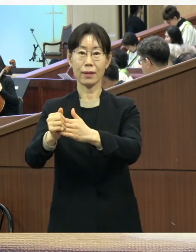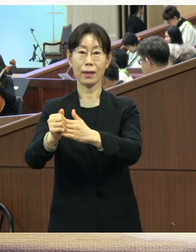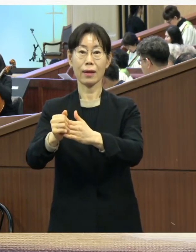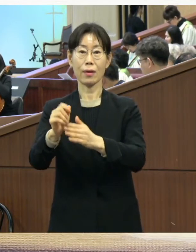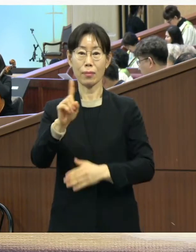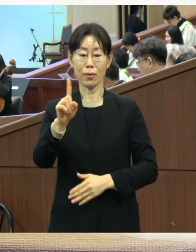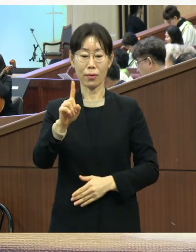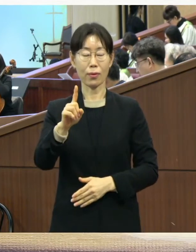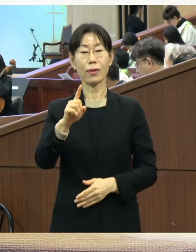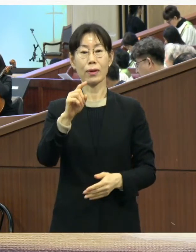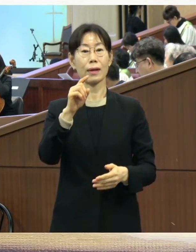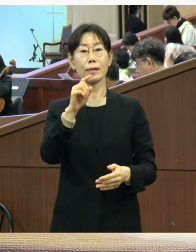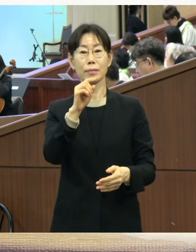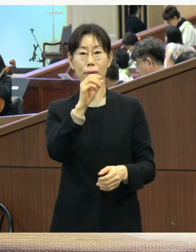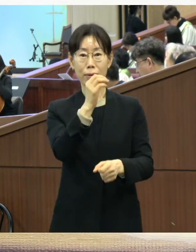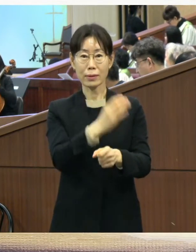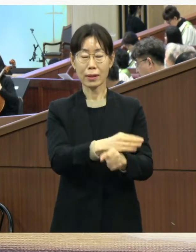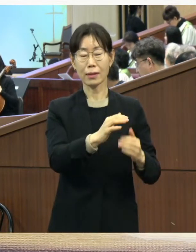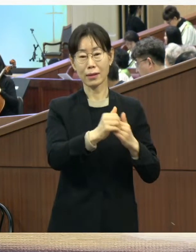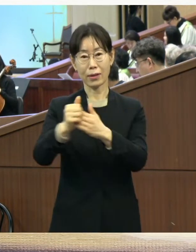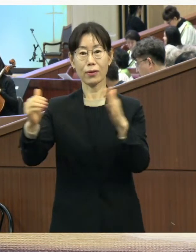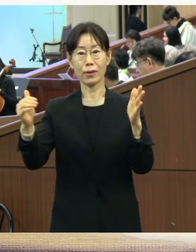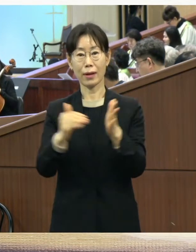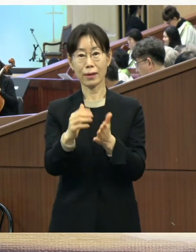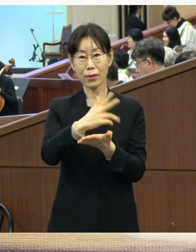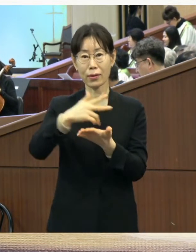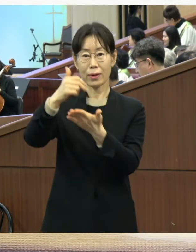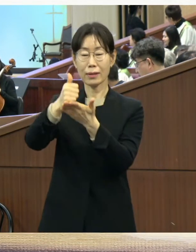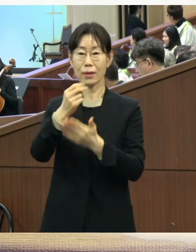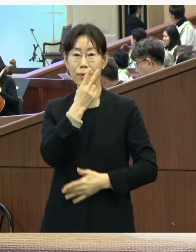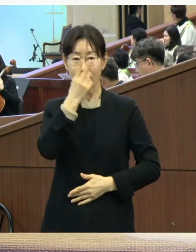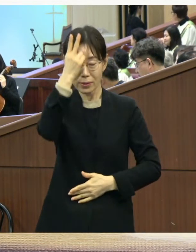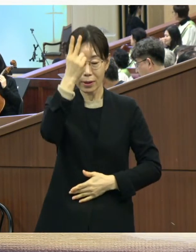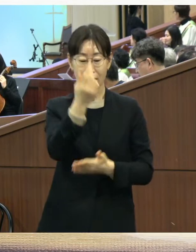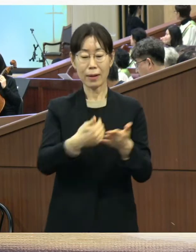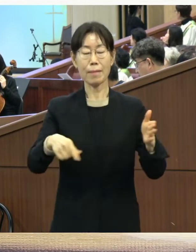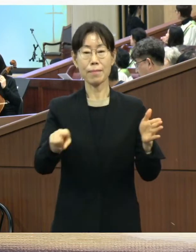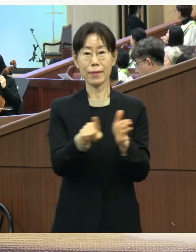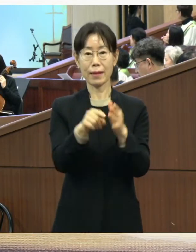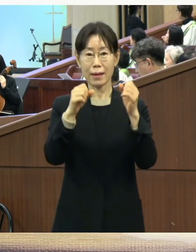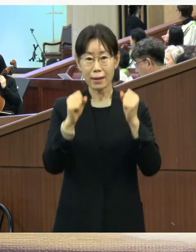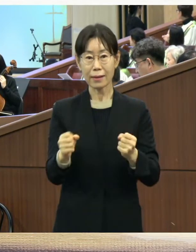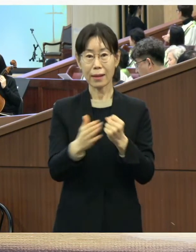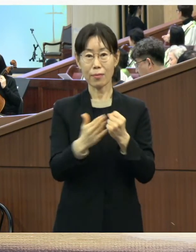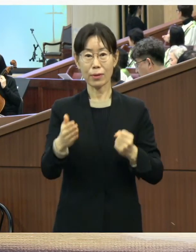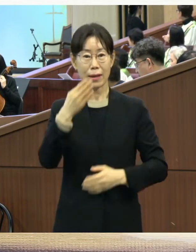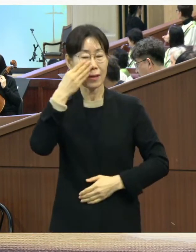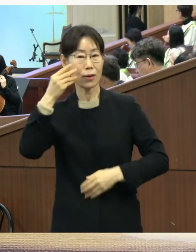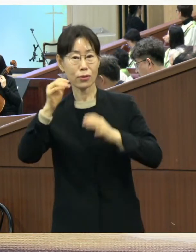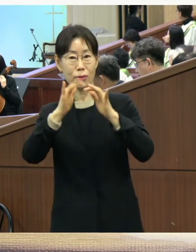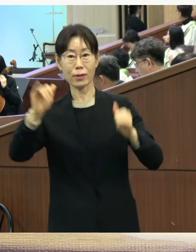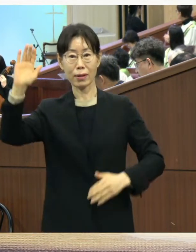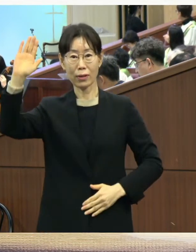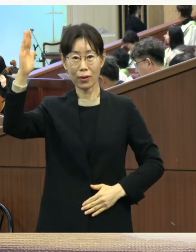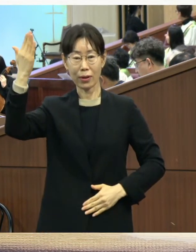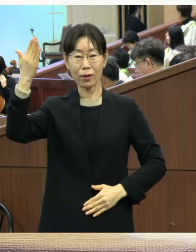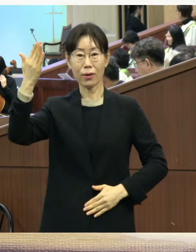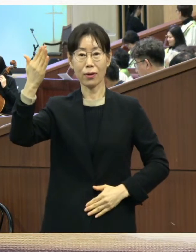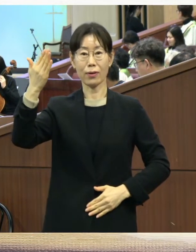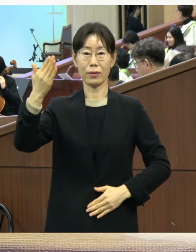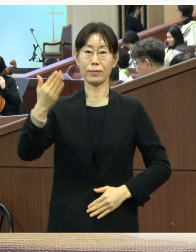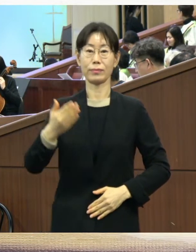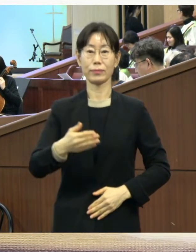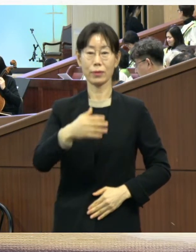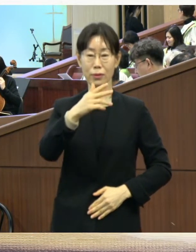요셉을 사니라. 여호와께서 요셉과 함께 하심으로 그가 형통한 자가 되어